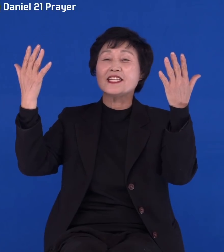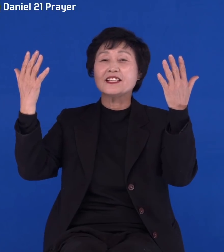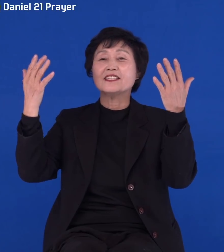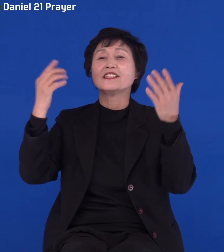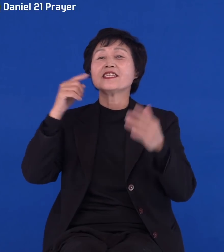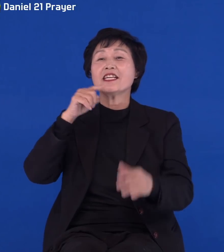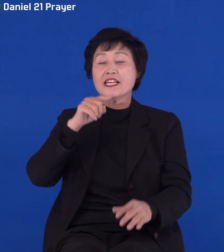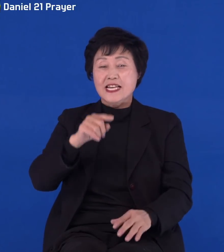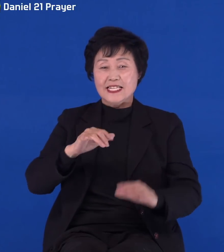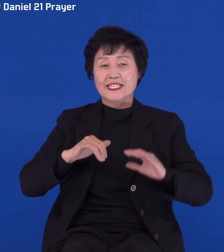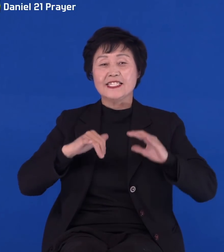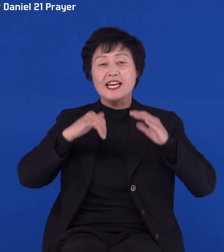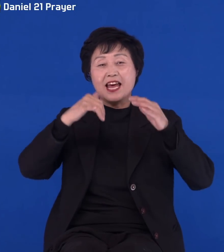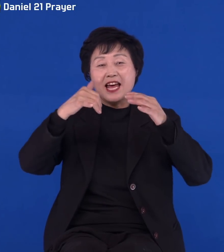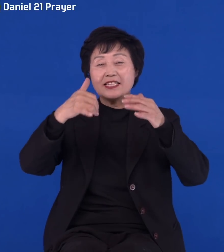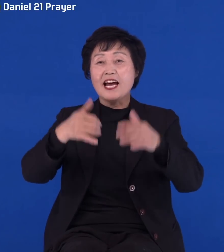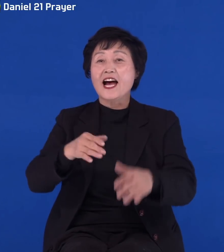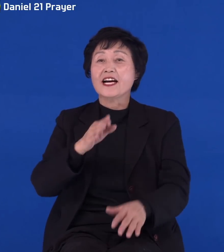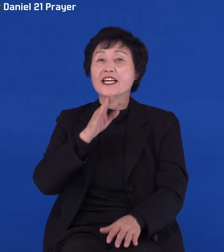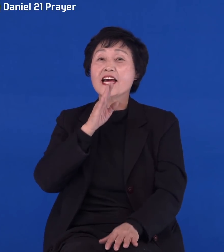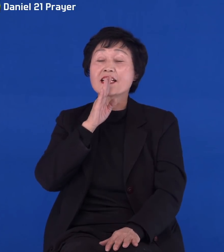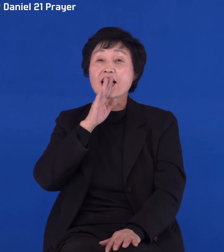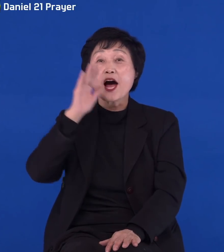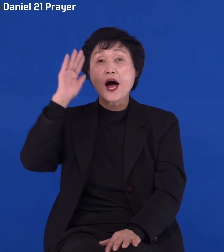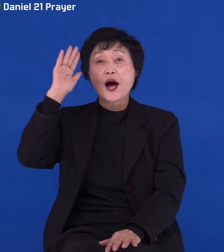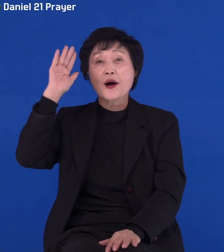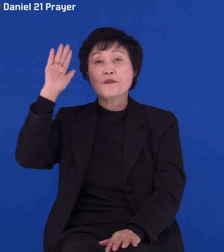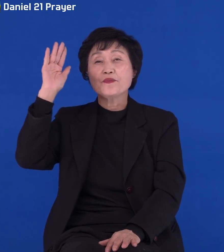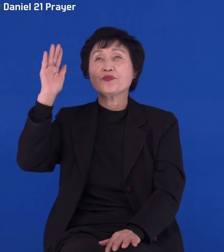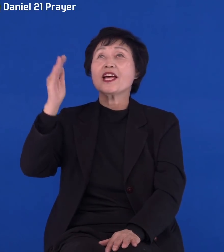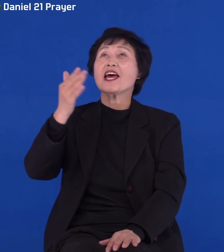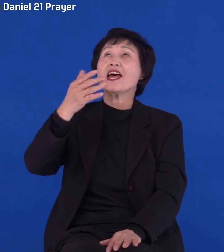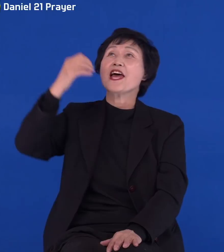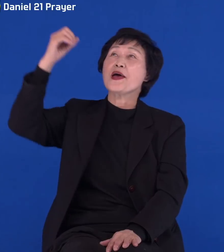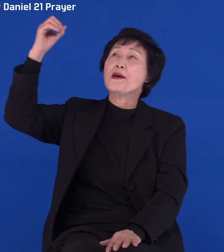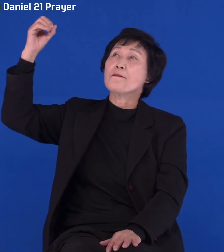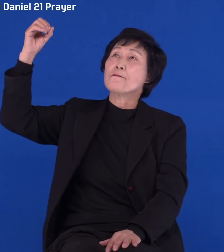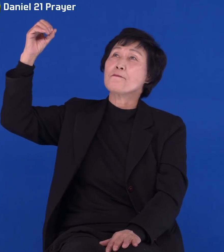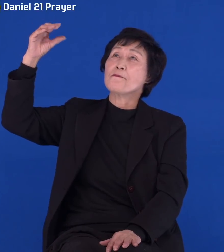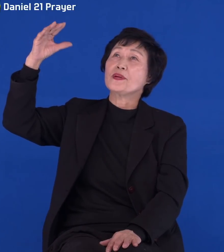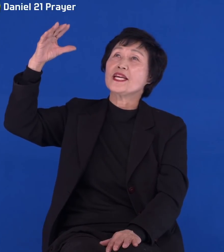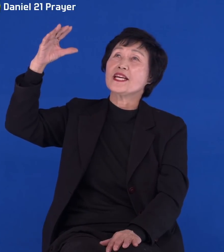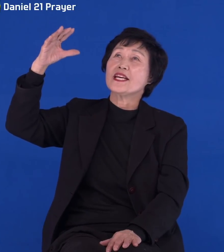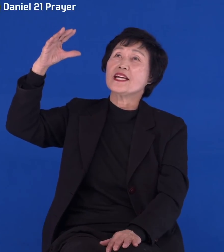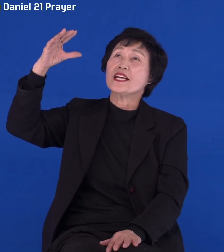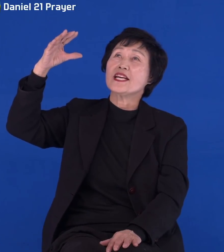밝히는 이 세상에 참된 빛,